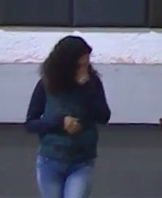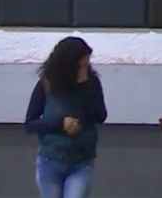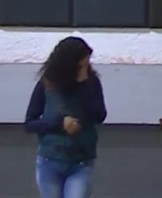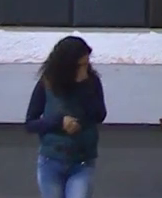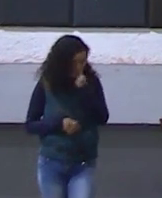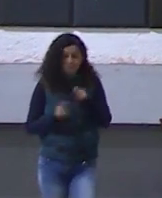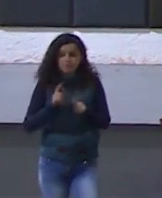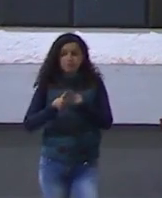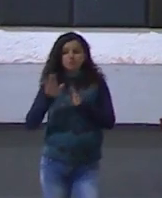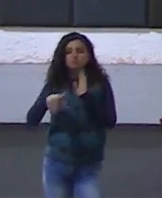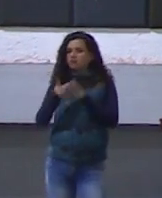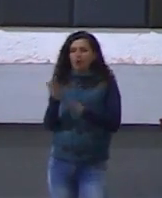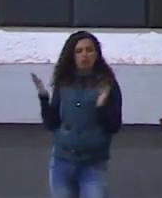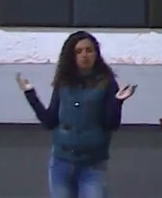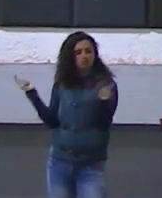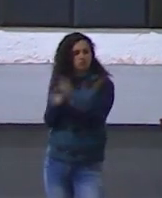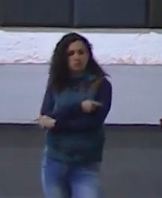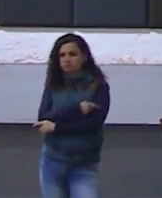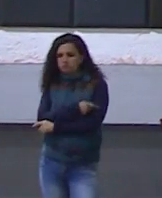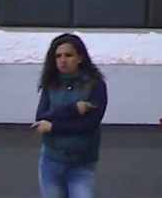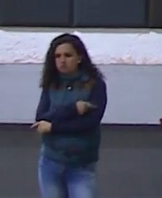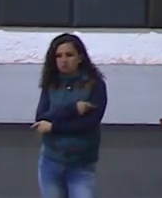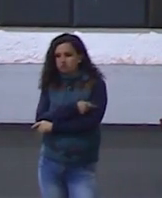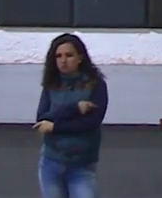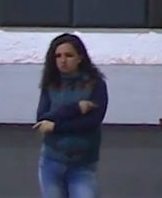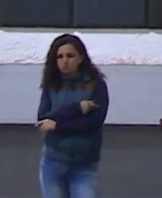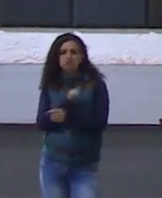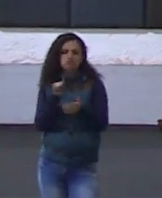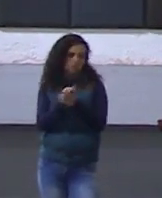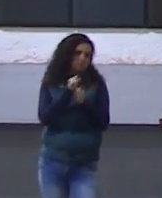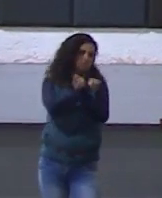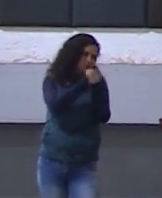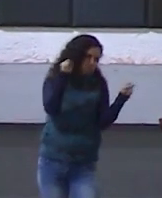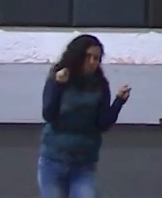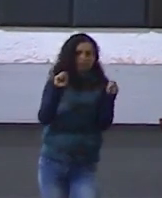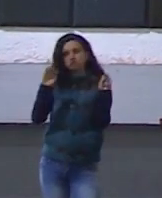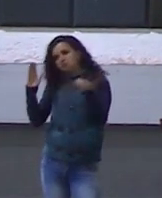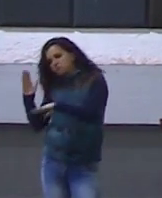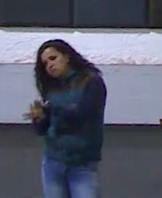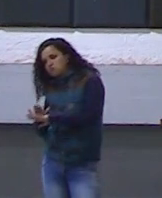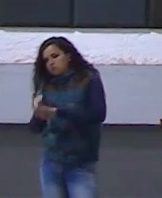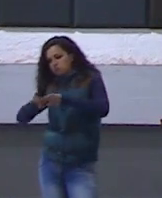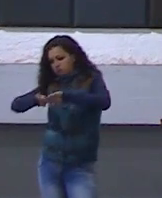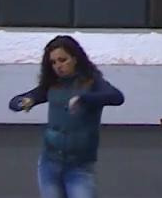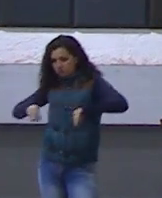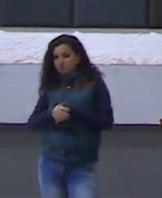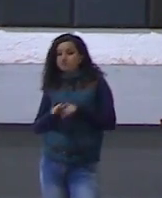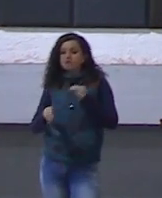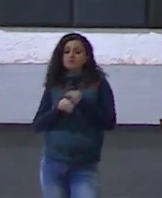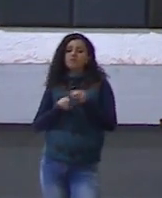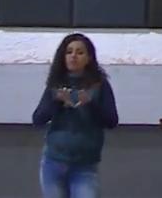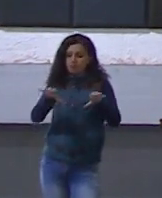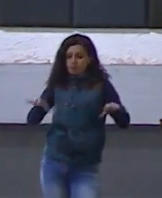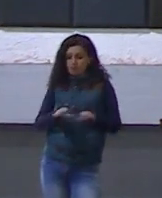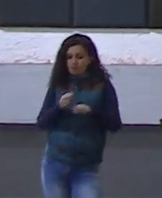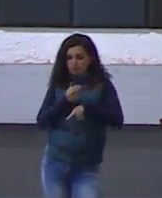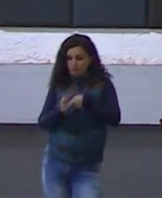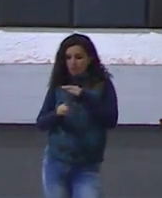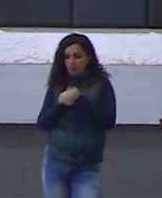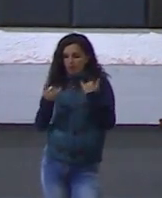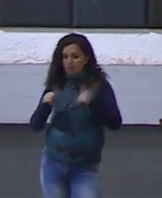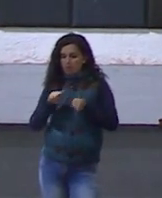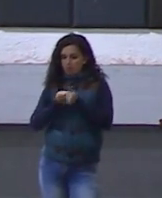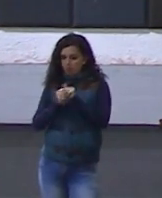pero después de cambio y se volvieron todos jornadas también se estabilizaron las actividades físicas y los juegos deportivos